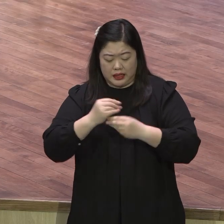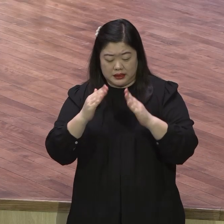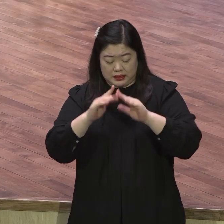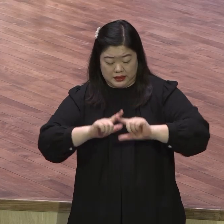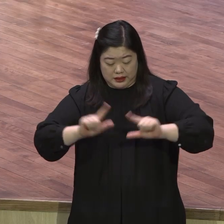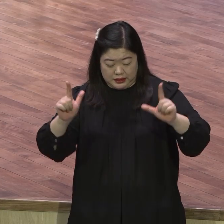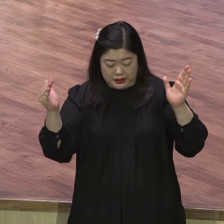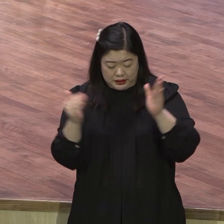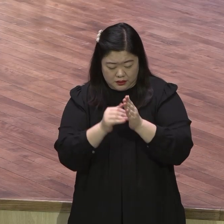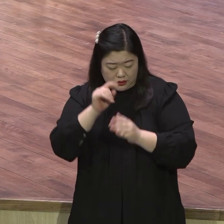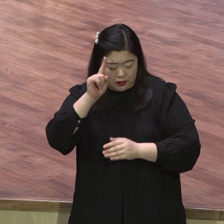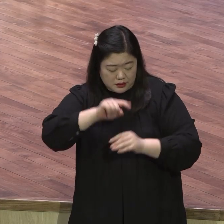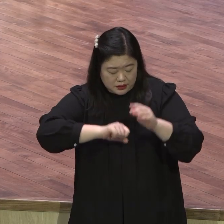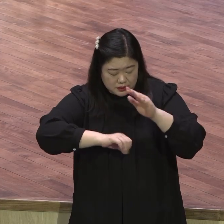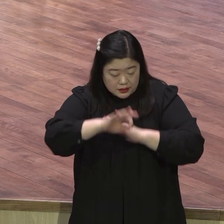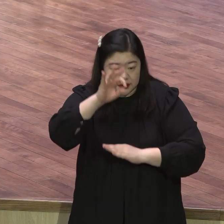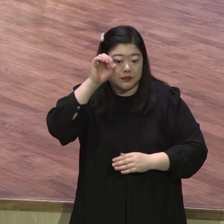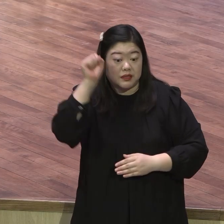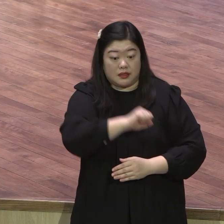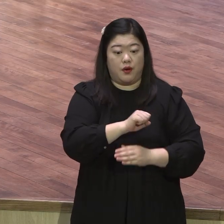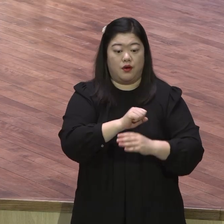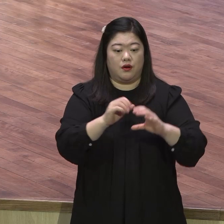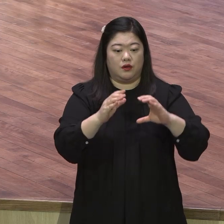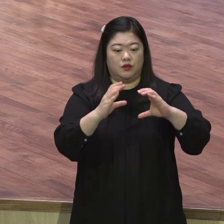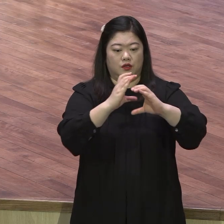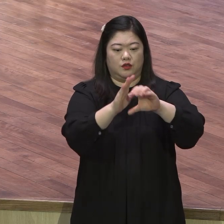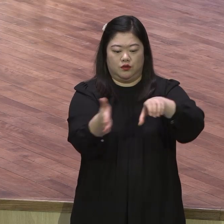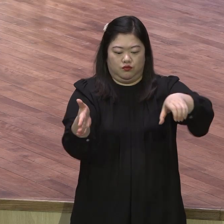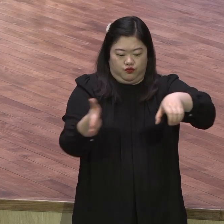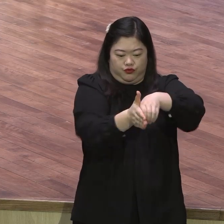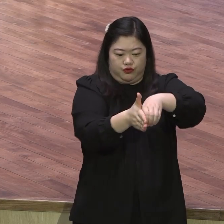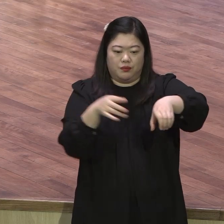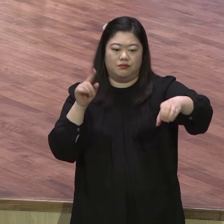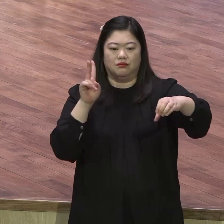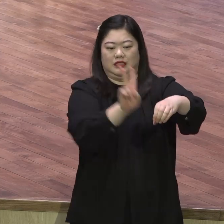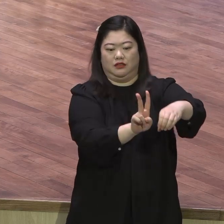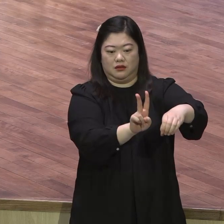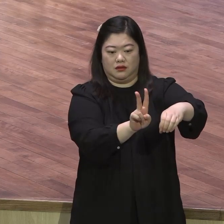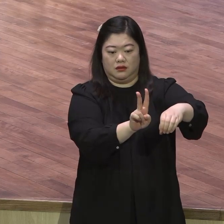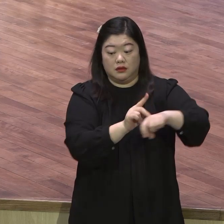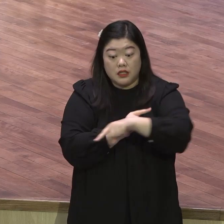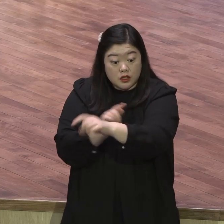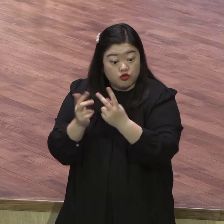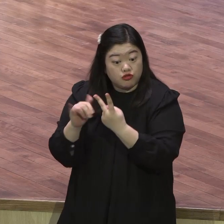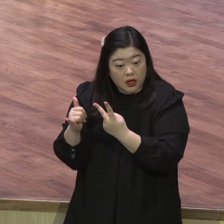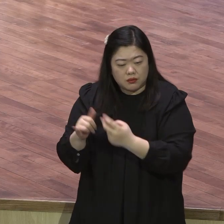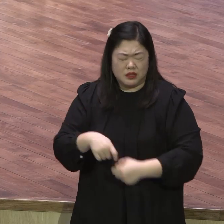사실 이 두 사람은 십자가의 비밀을 잘 몰라요.